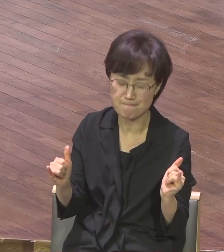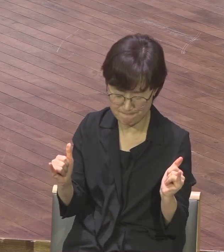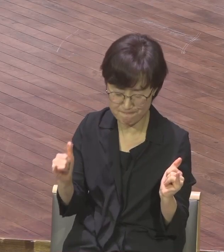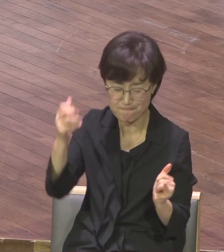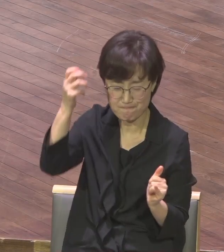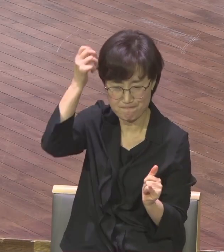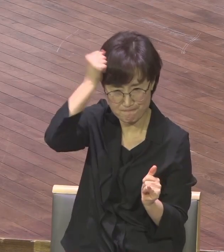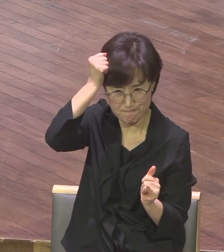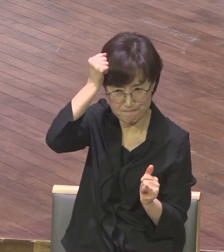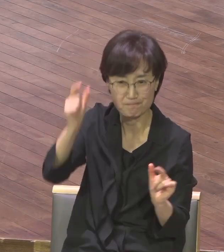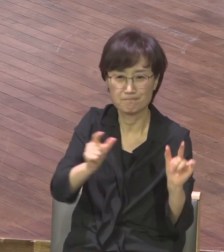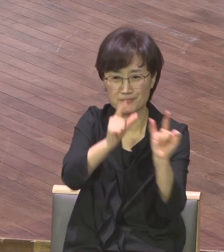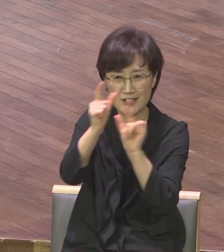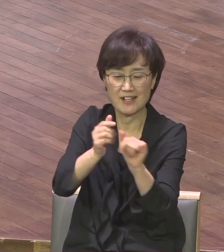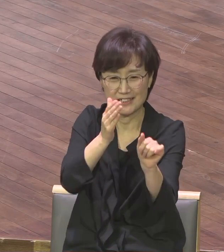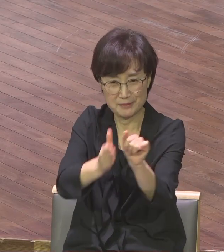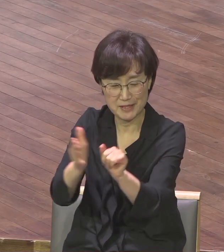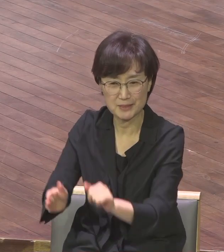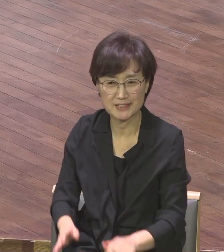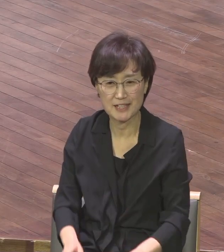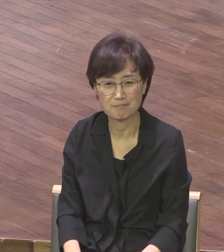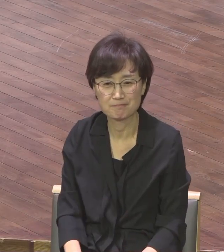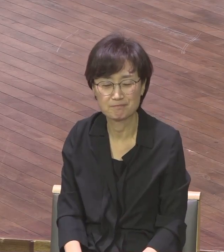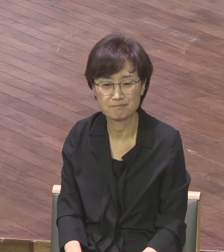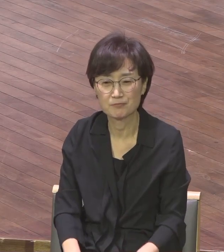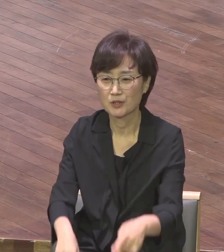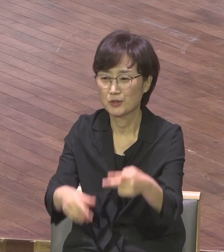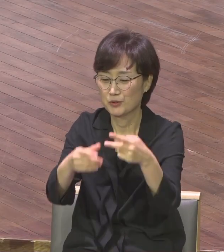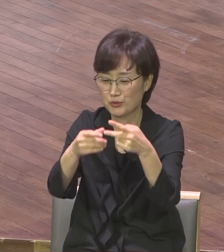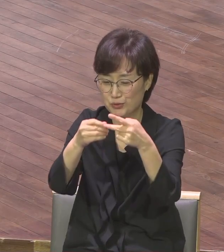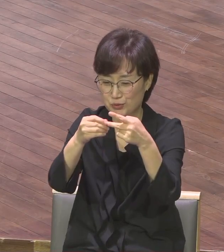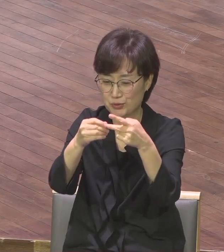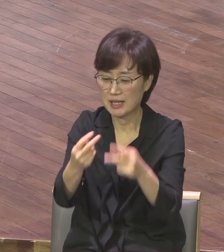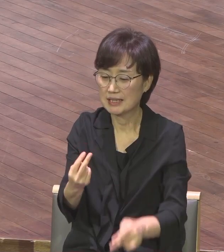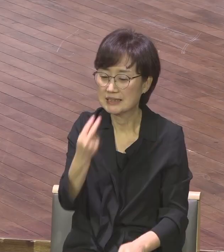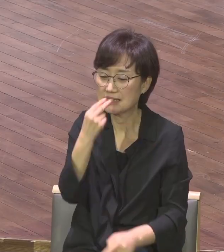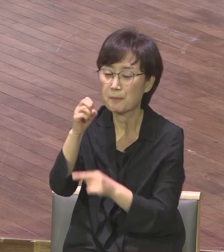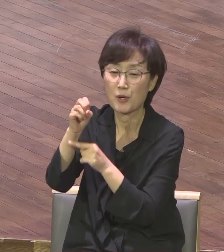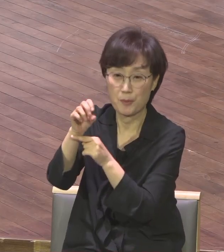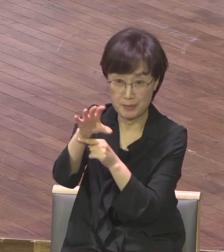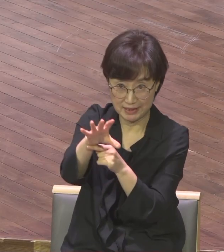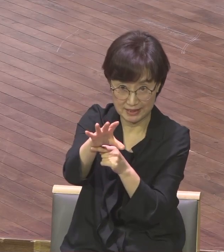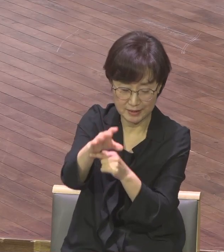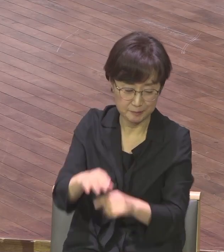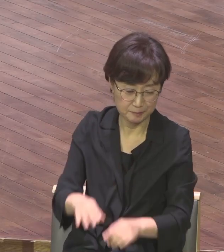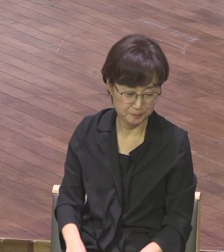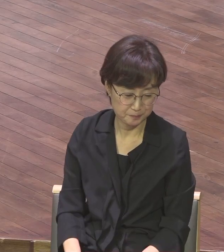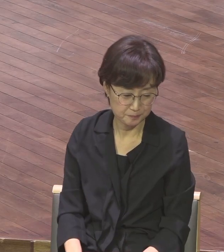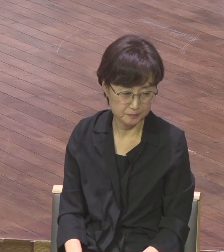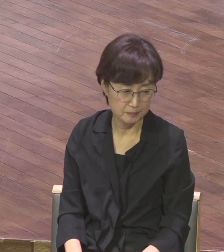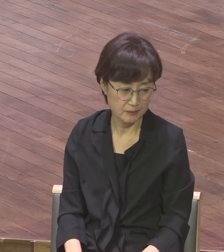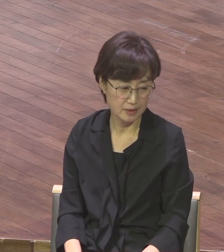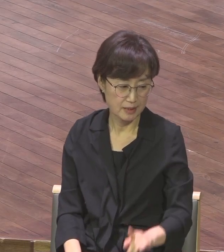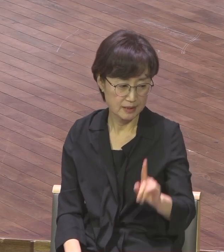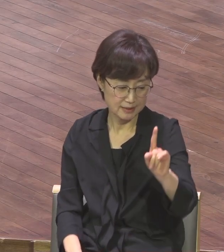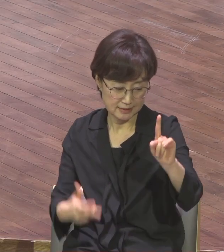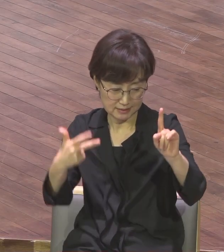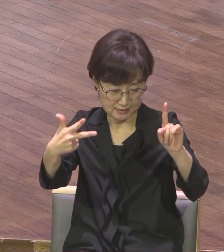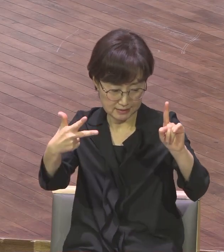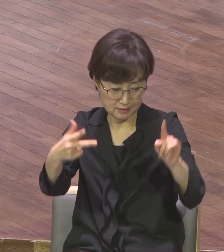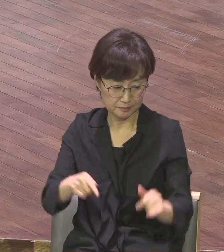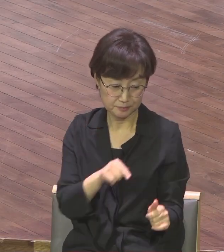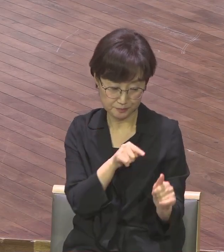있기를 시험으로 축복합니다. 두 번째로 생명의 빛 정언자입니다. 7절 봅니다. 그가